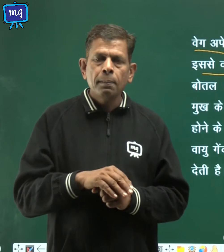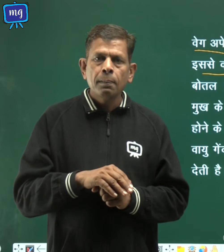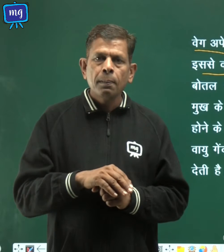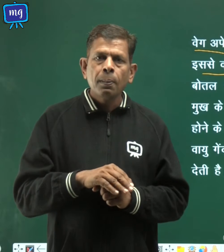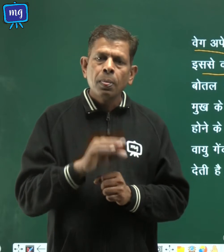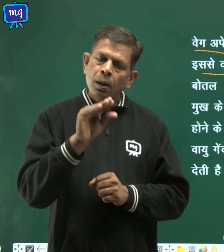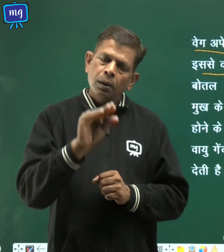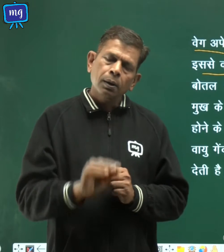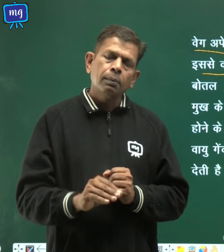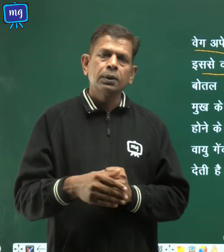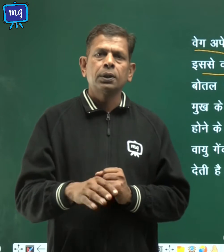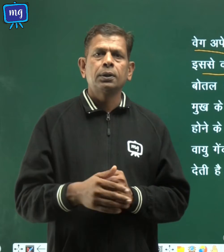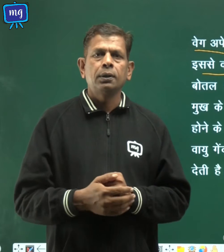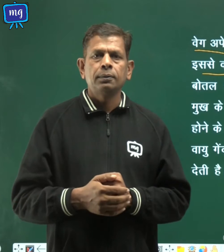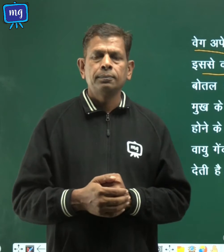घट जाता है,